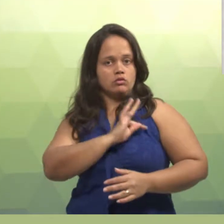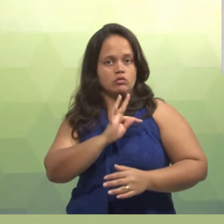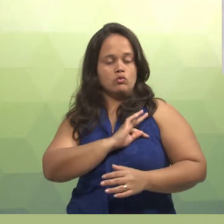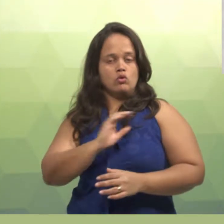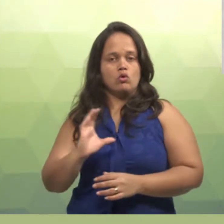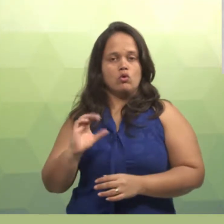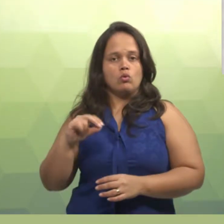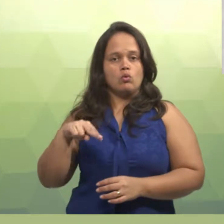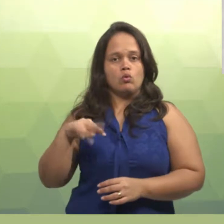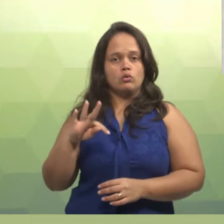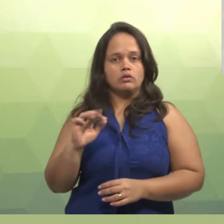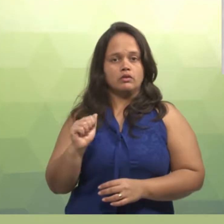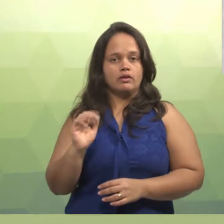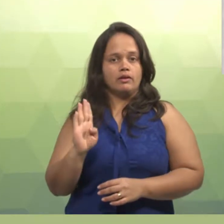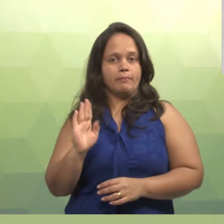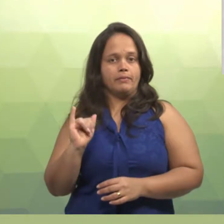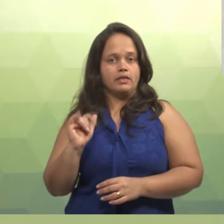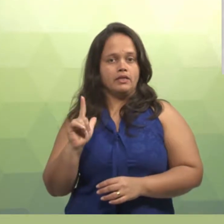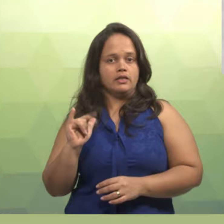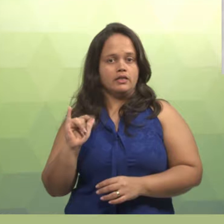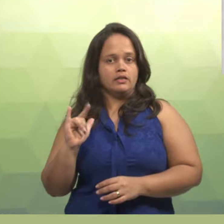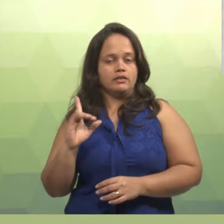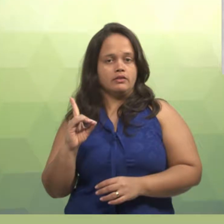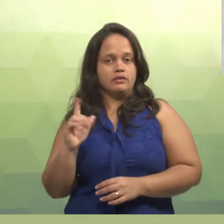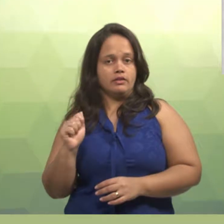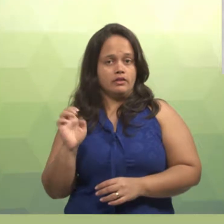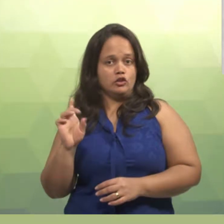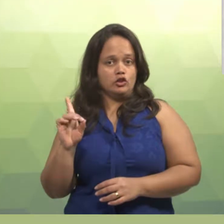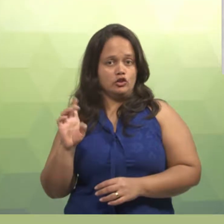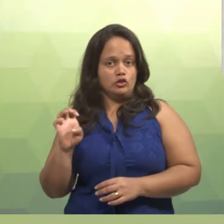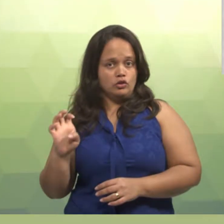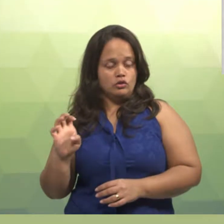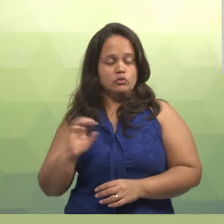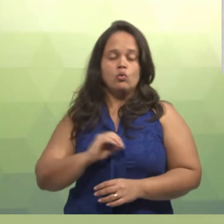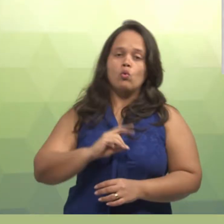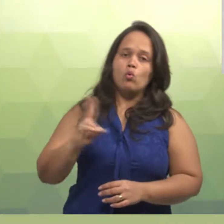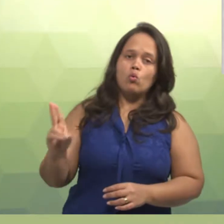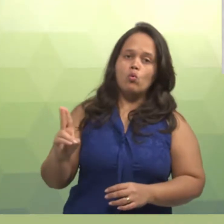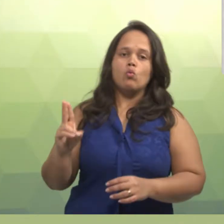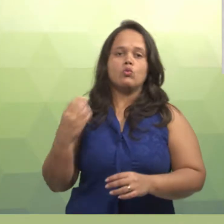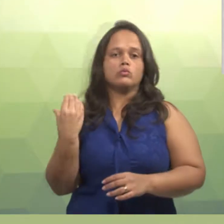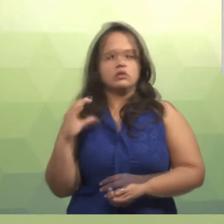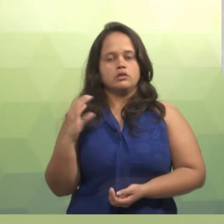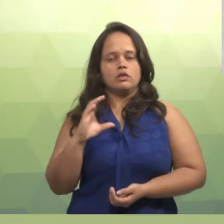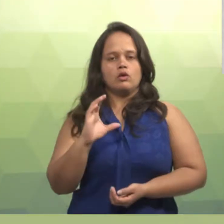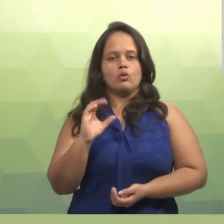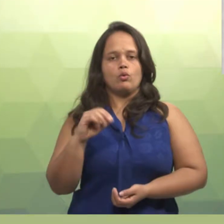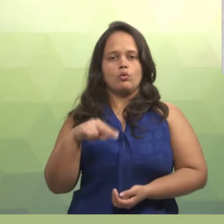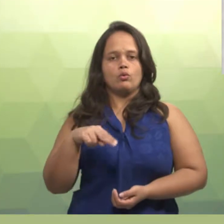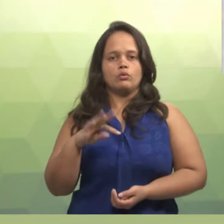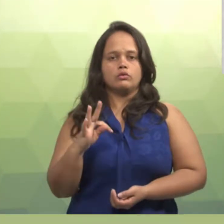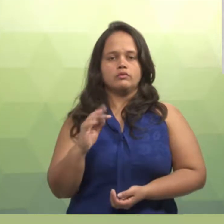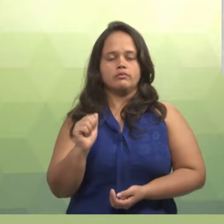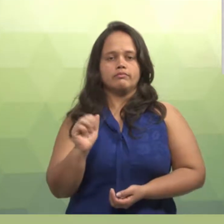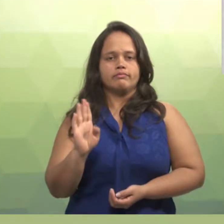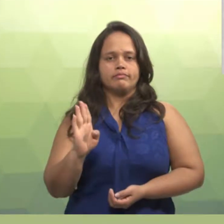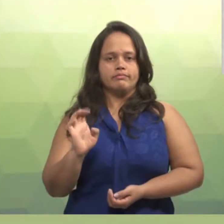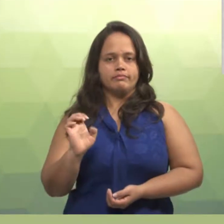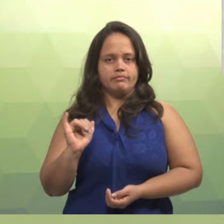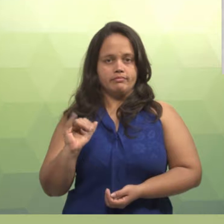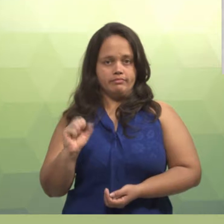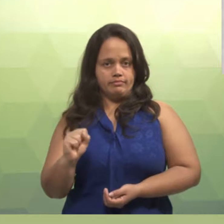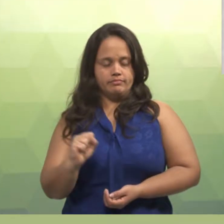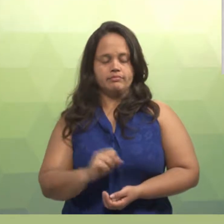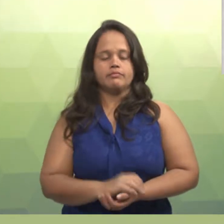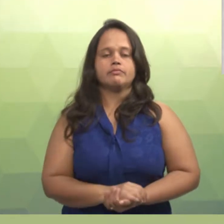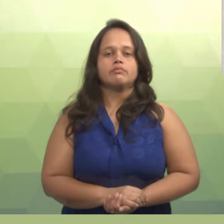ciências contábeis. Os servidores em ajustamento funcional são